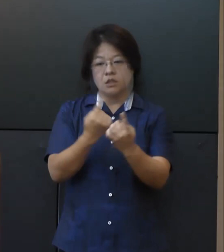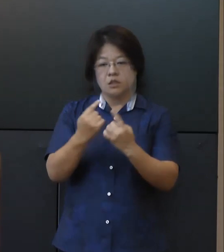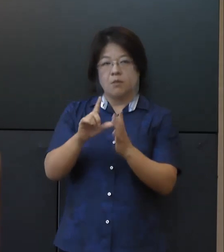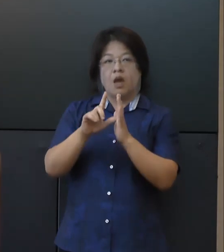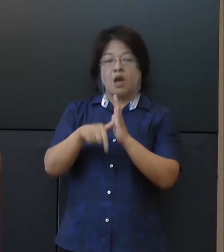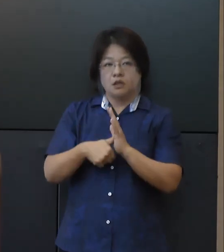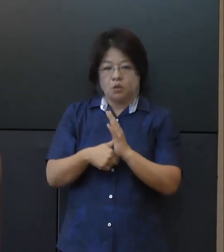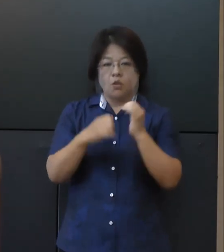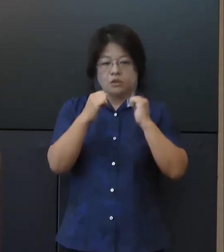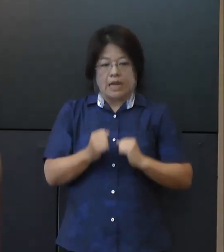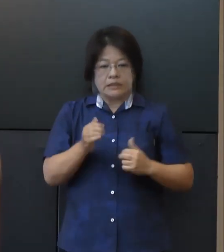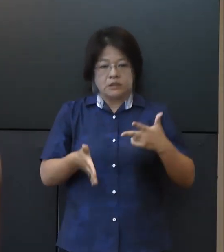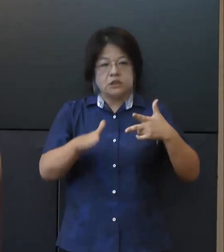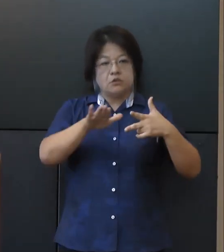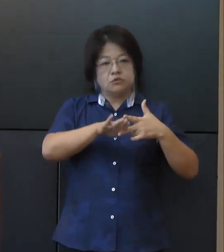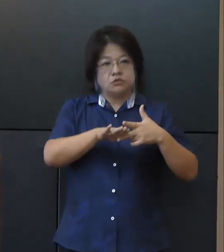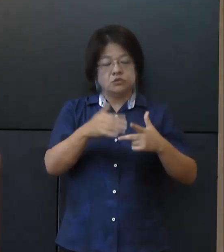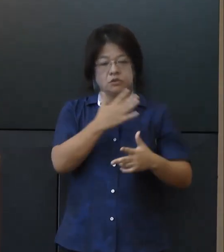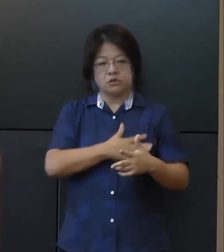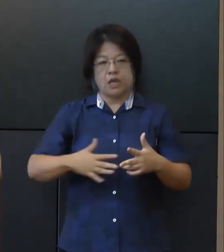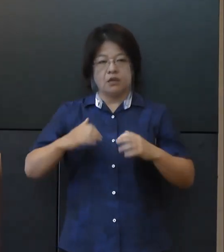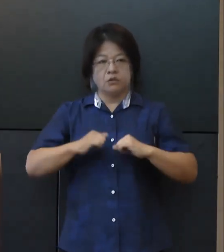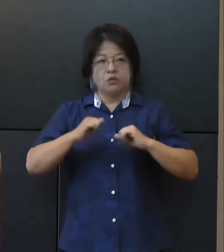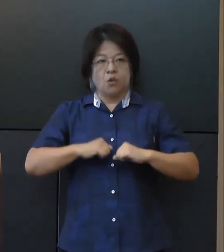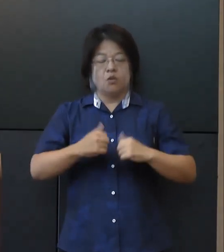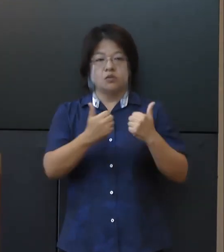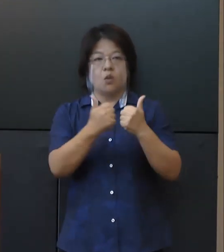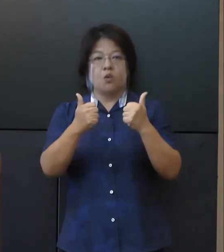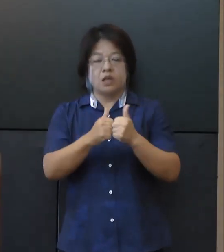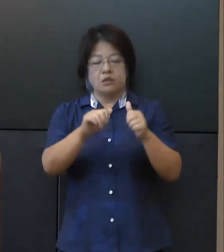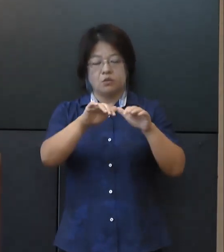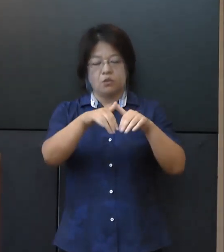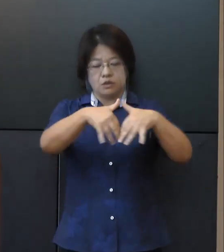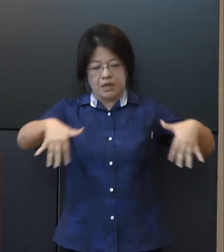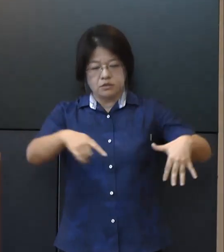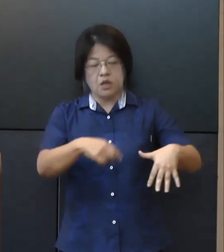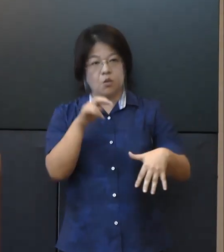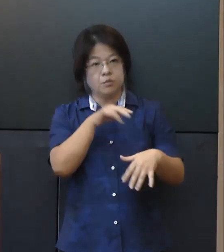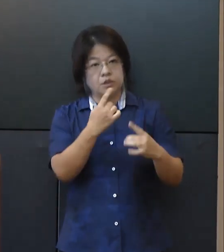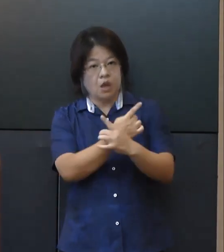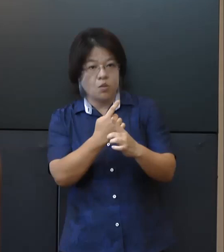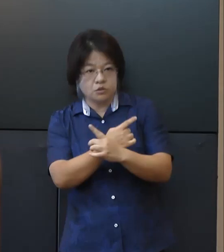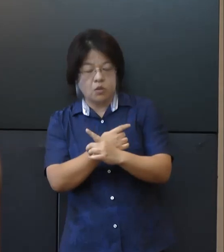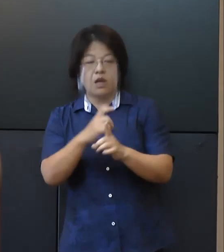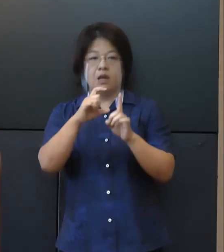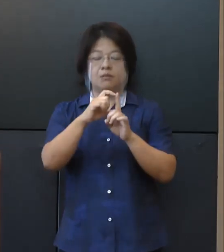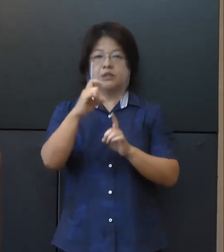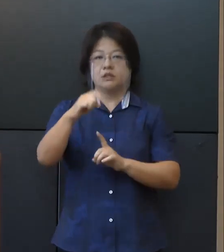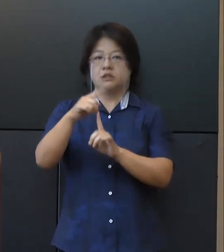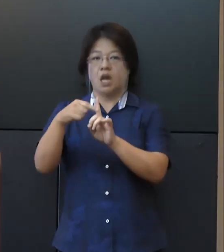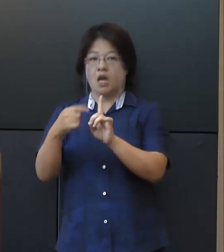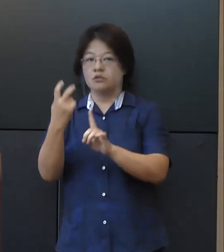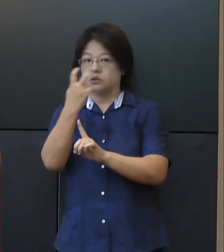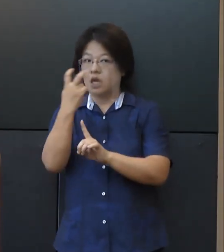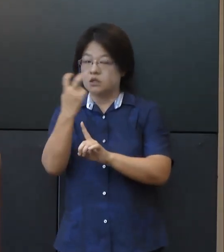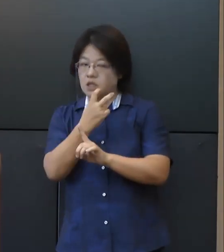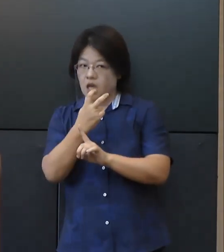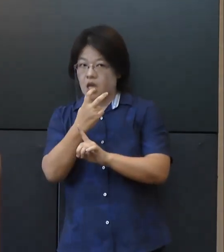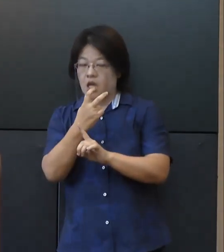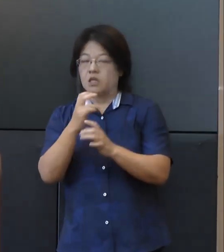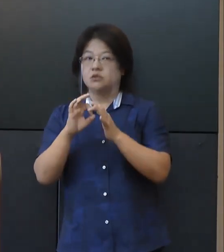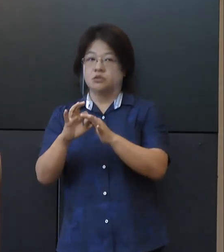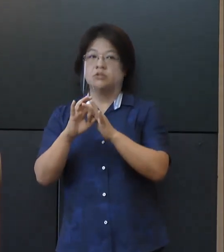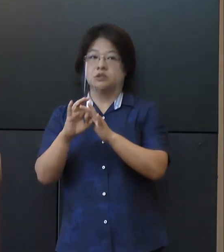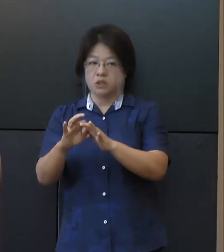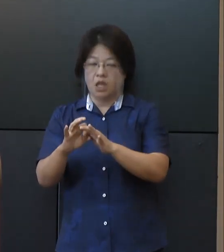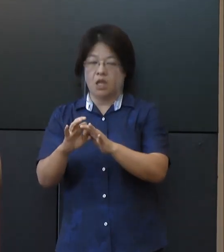ですとか、健康相談体制の見直しを行うですとか、PCR 検査体制への、その